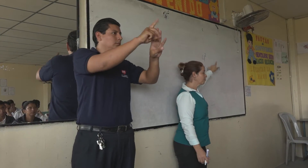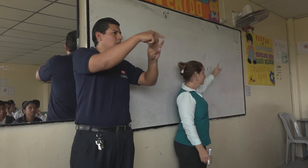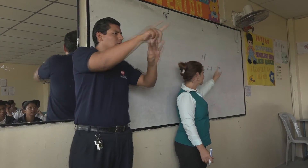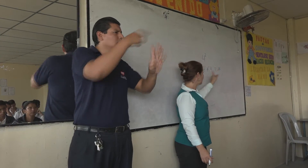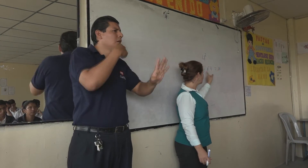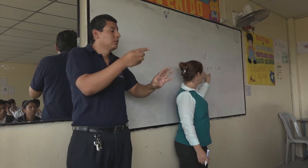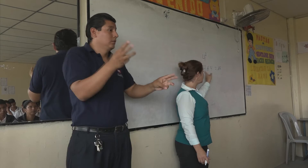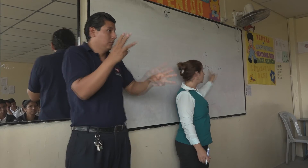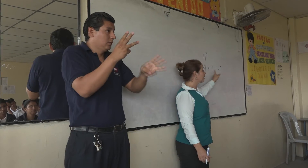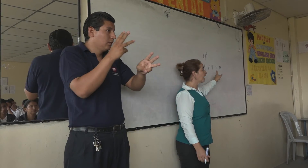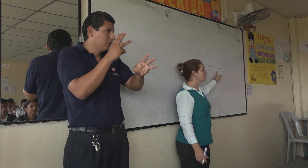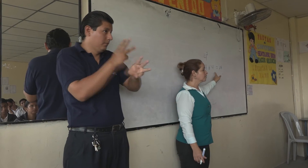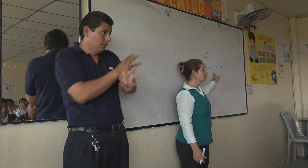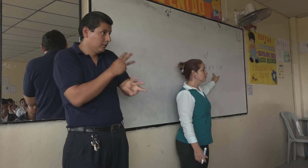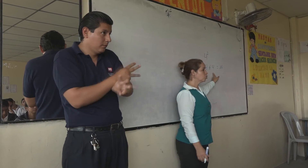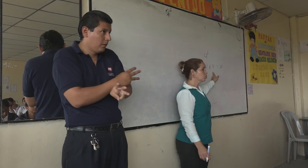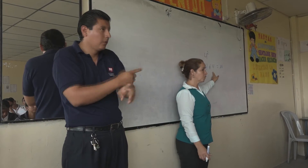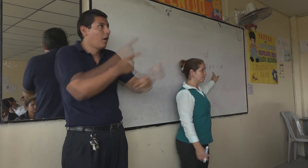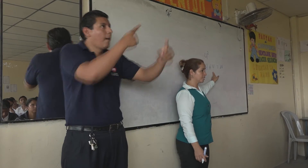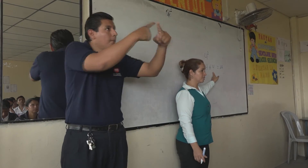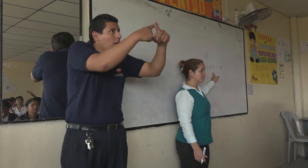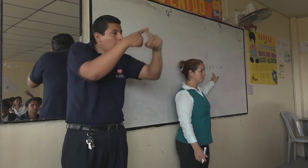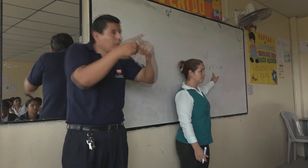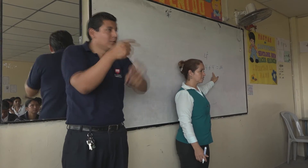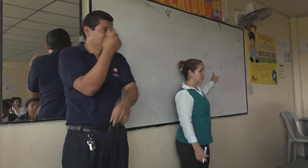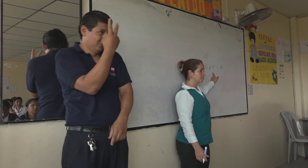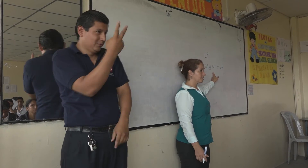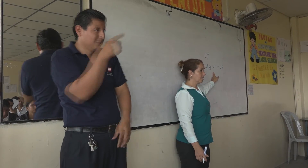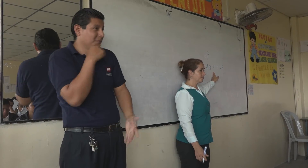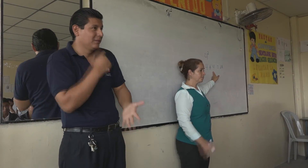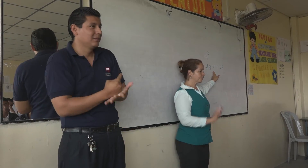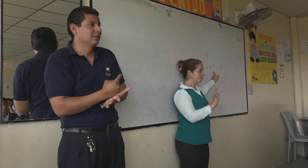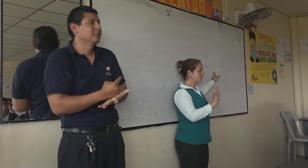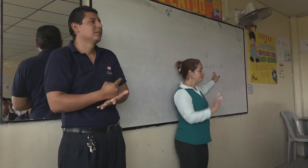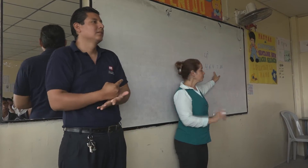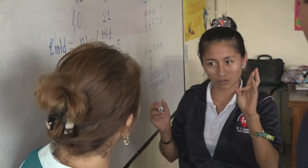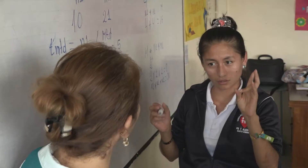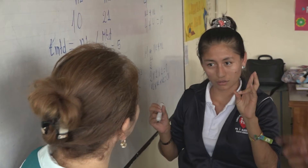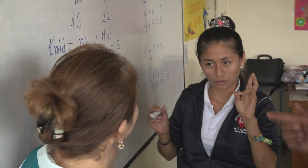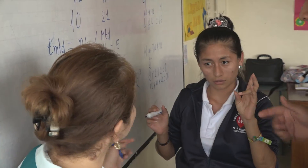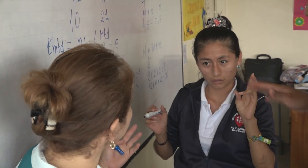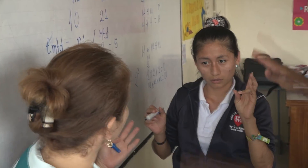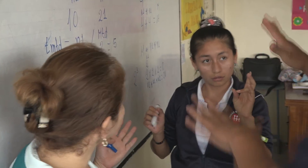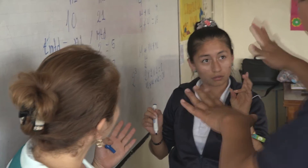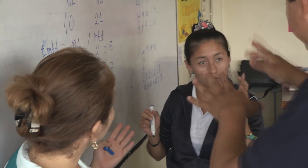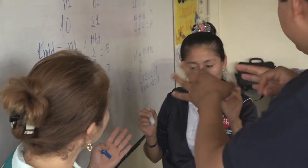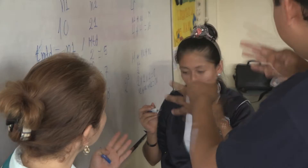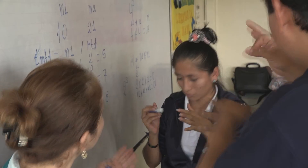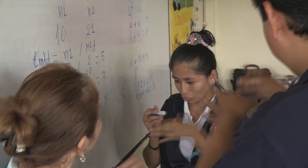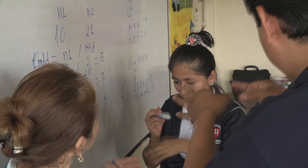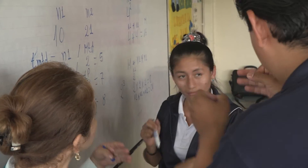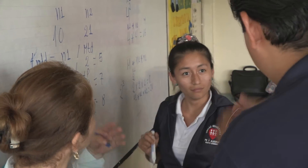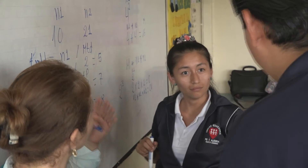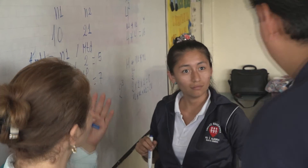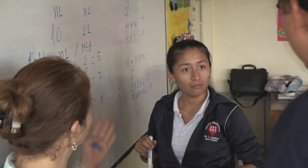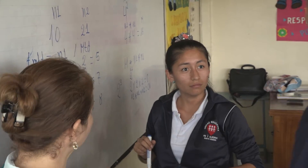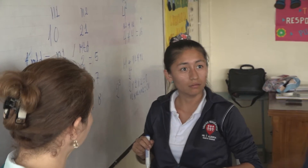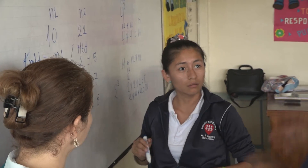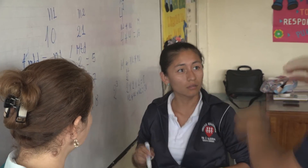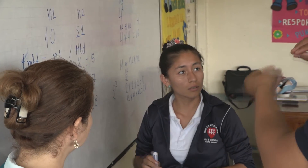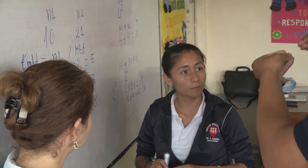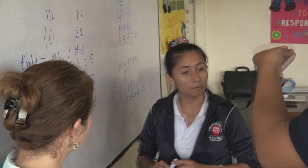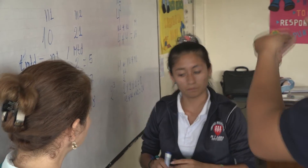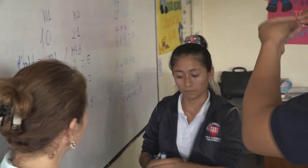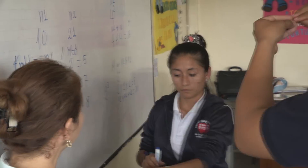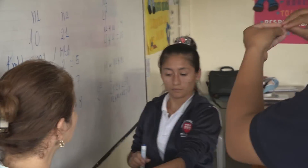que en matemática lo multiplica 2 veces. ¿Ya? Este cuando te dice ingrese un